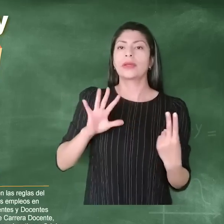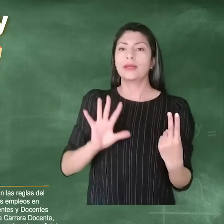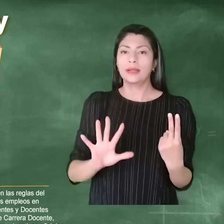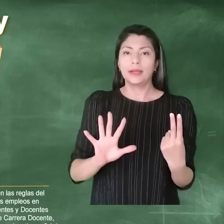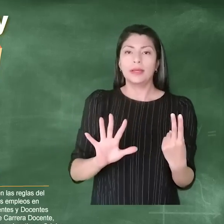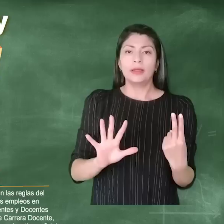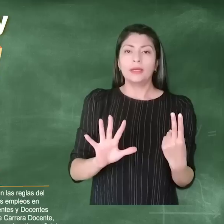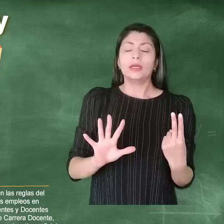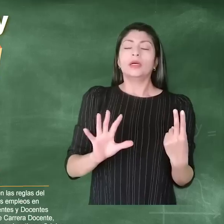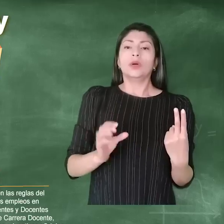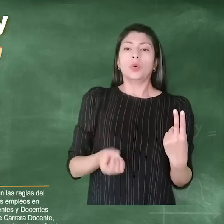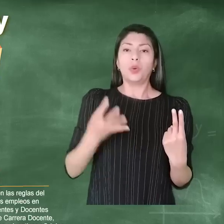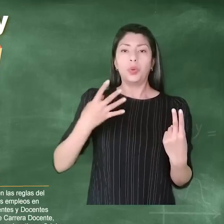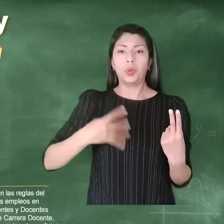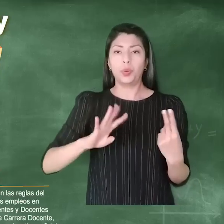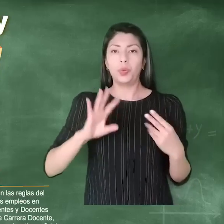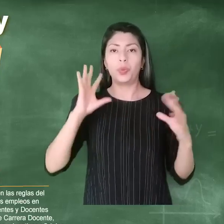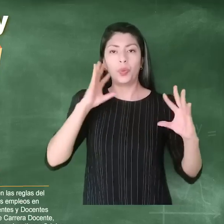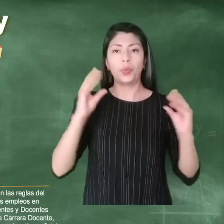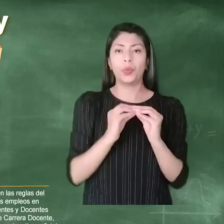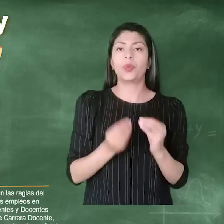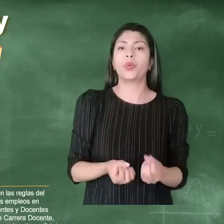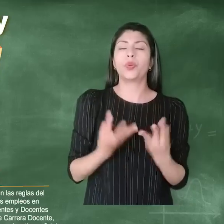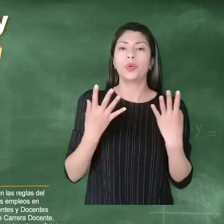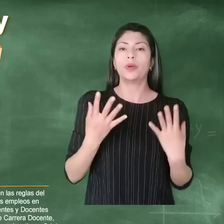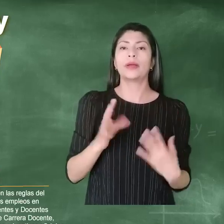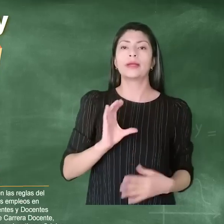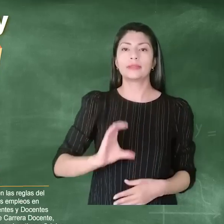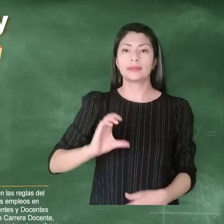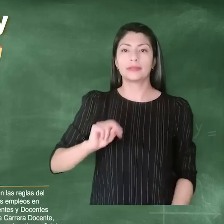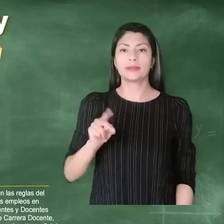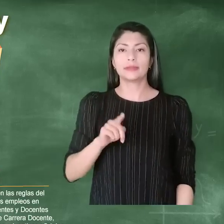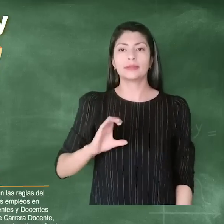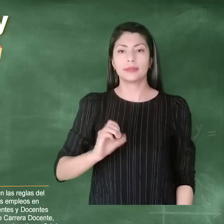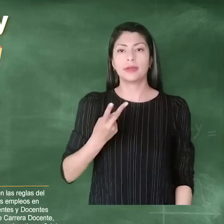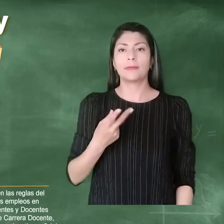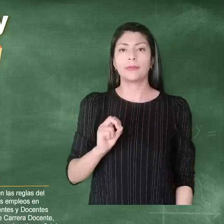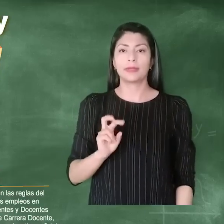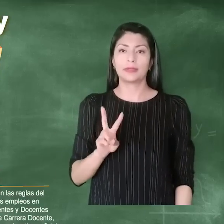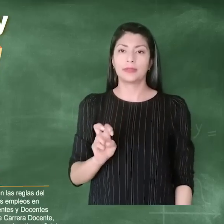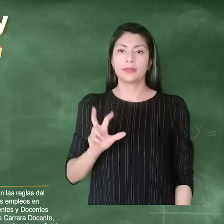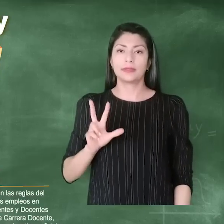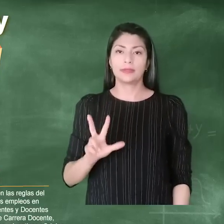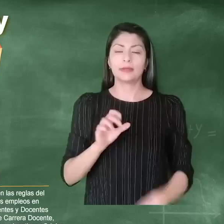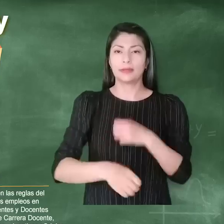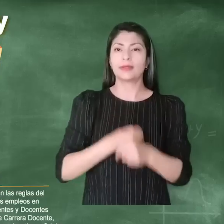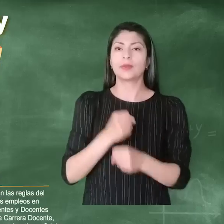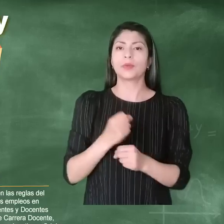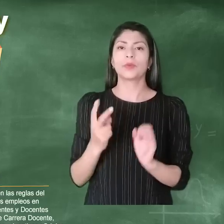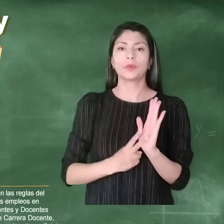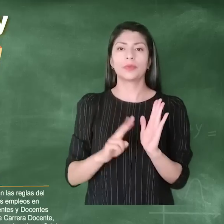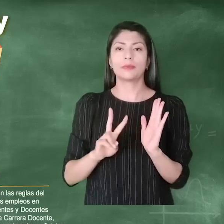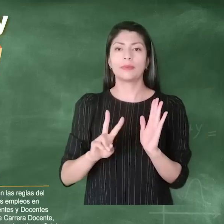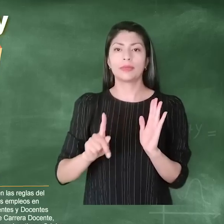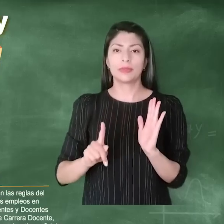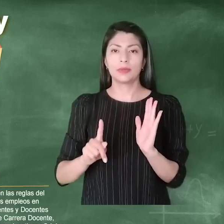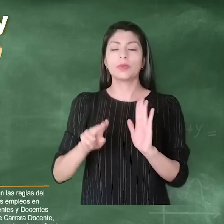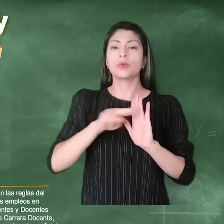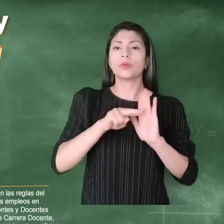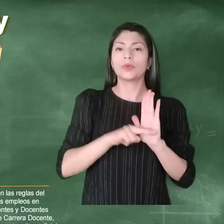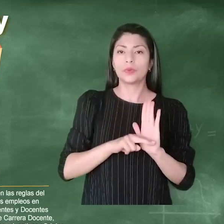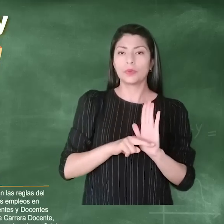establecido en el numeral 5 del artículo 14 del acuerdo número CNSC 2073